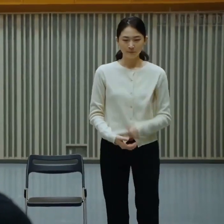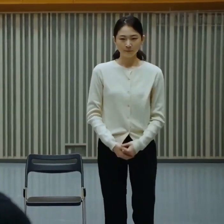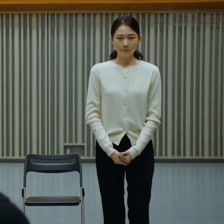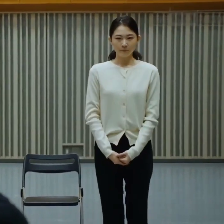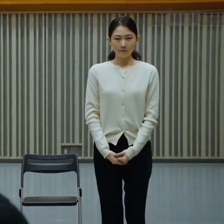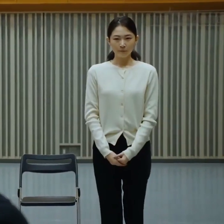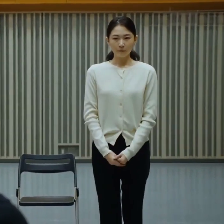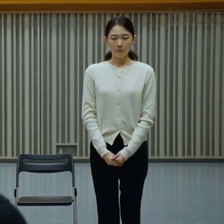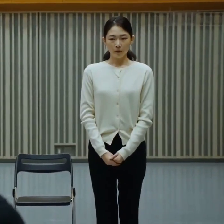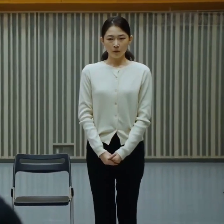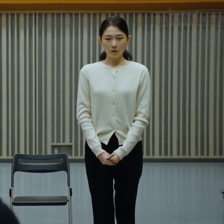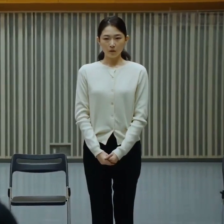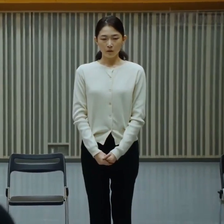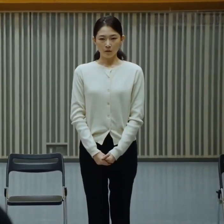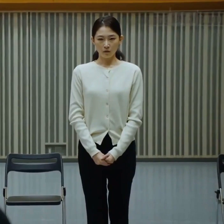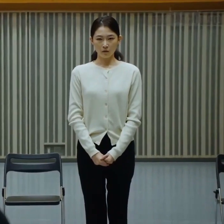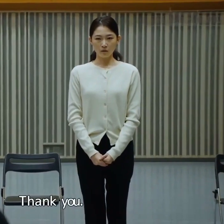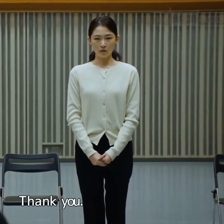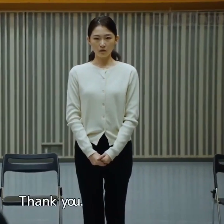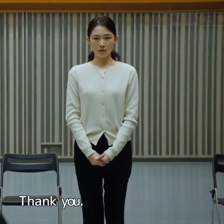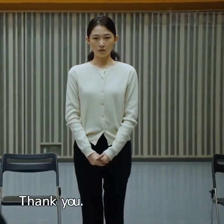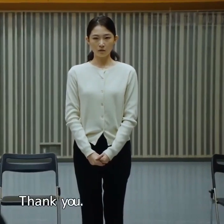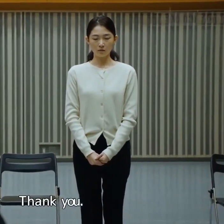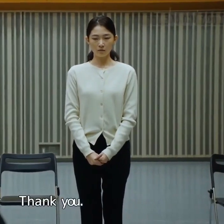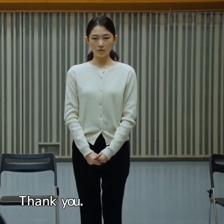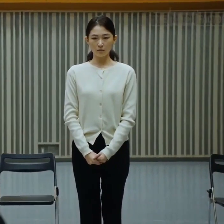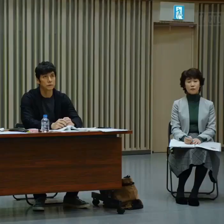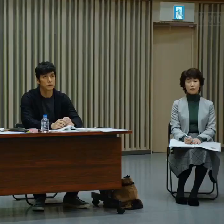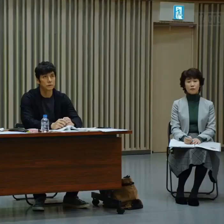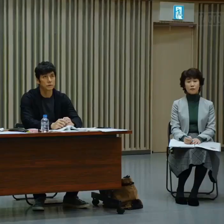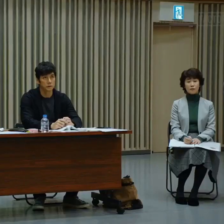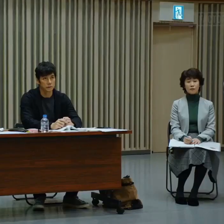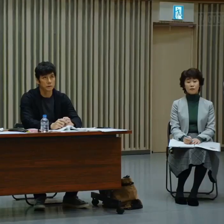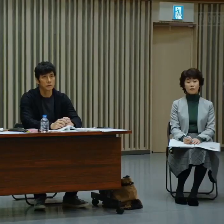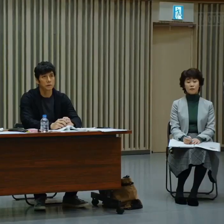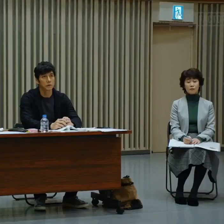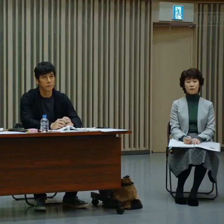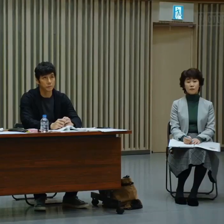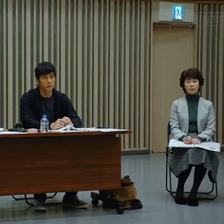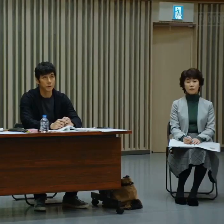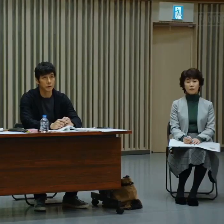ありがとうございます。カムサムニーだ。